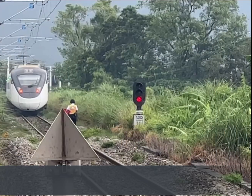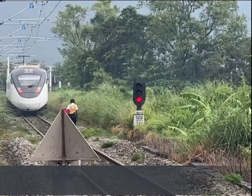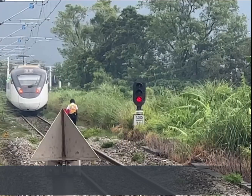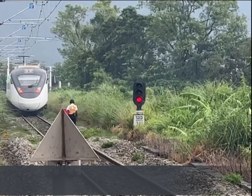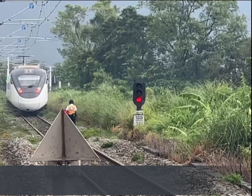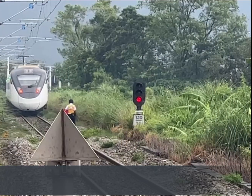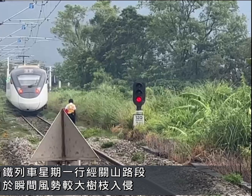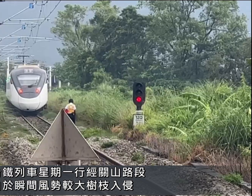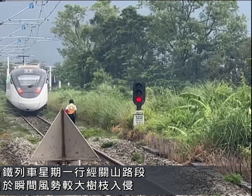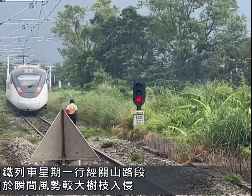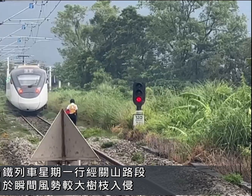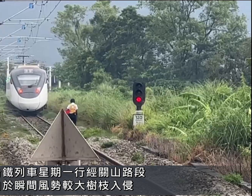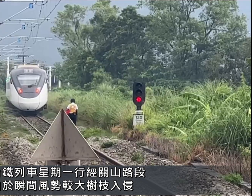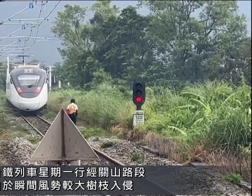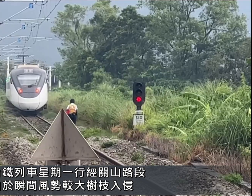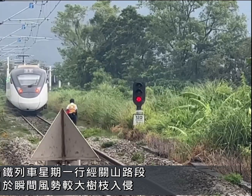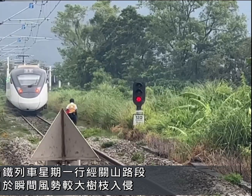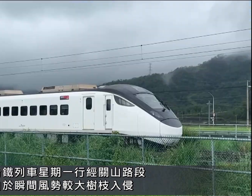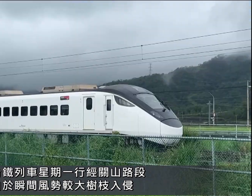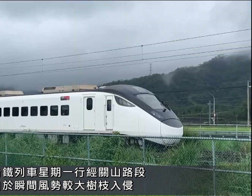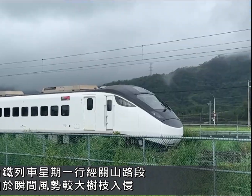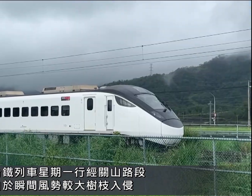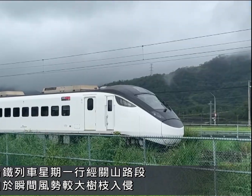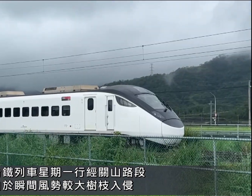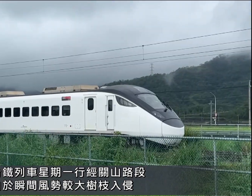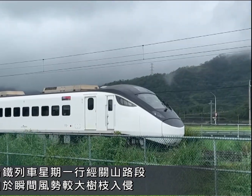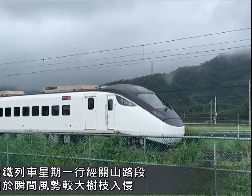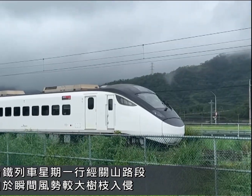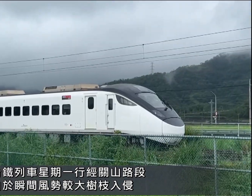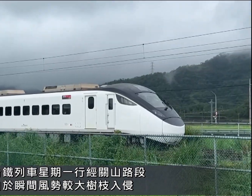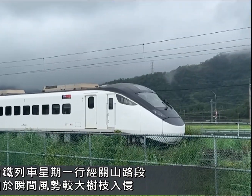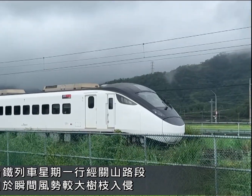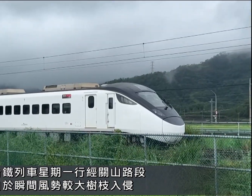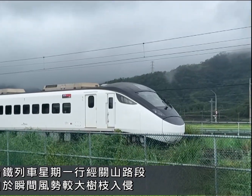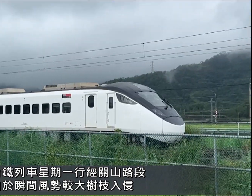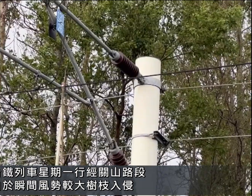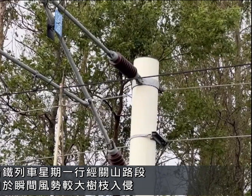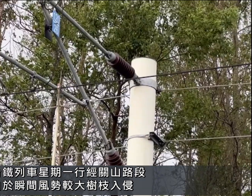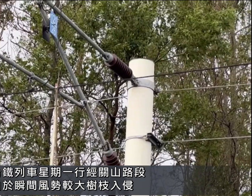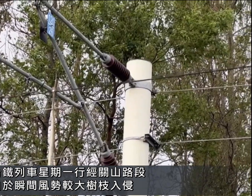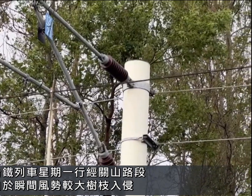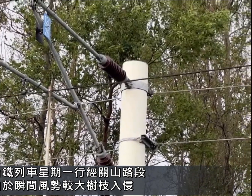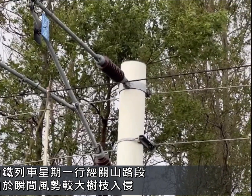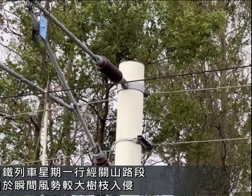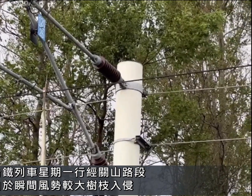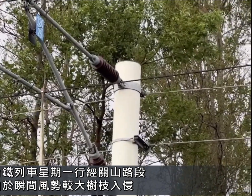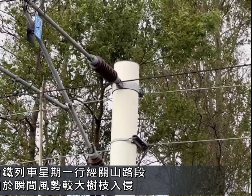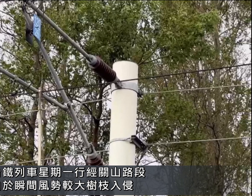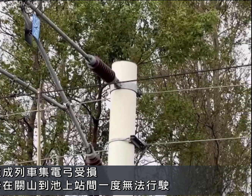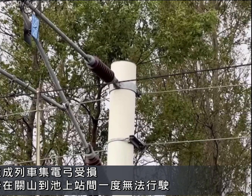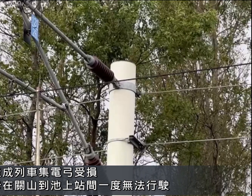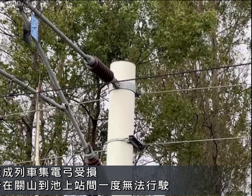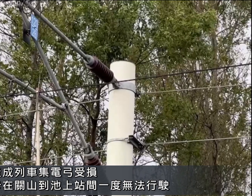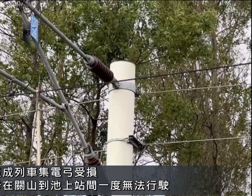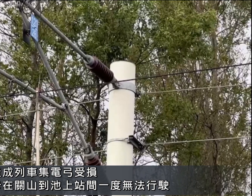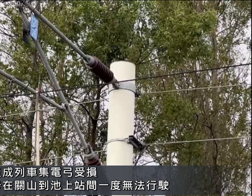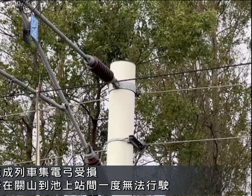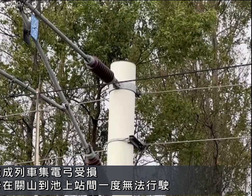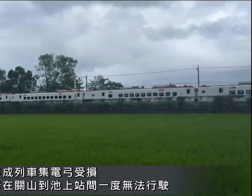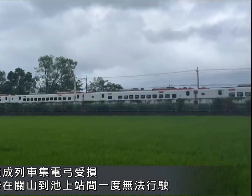台铁列车星期一行经关山路段，由于瞬间风势较大，树枝入侵，造成列车及电工受损，卡在